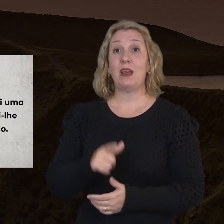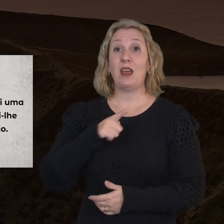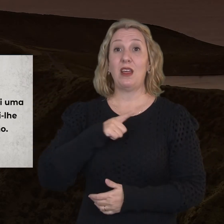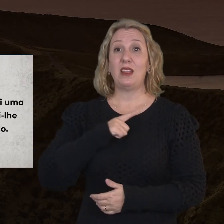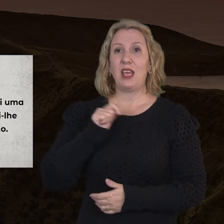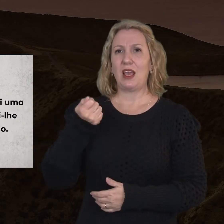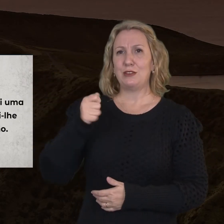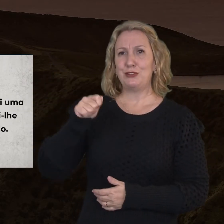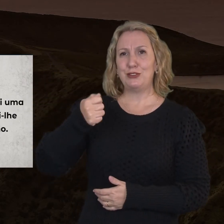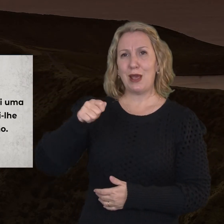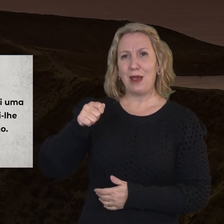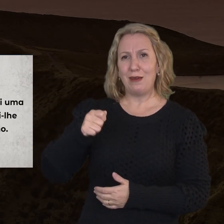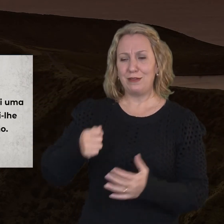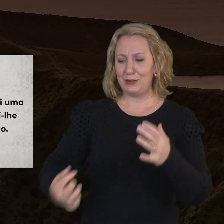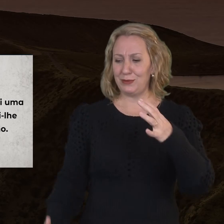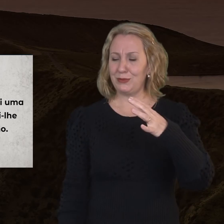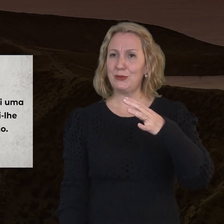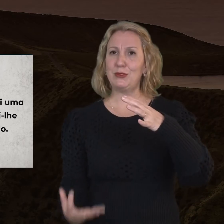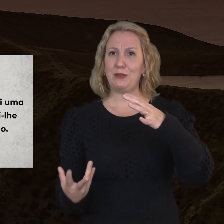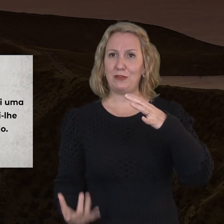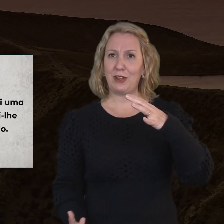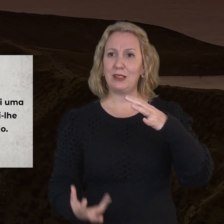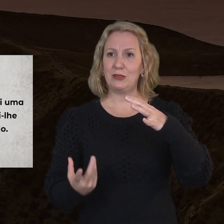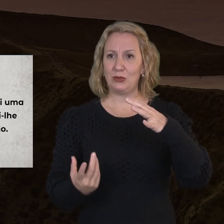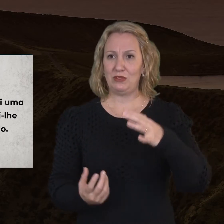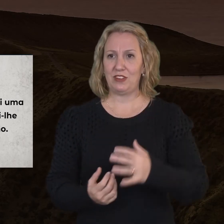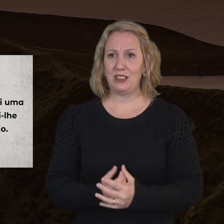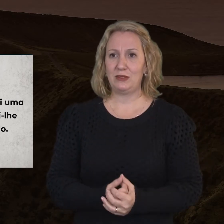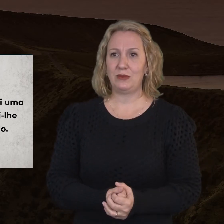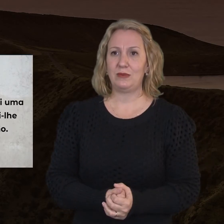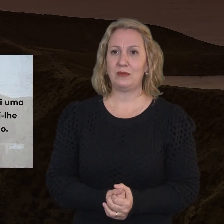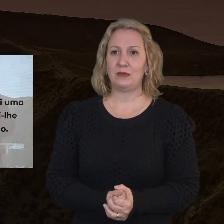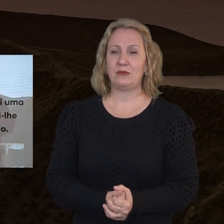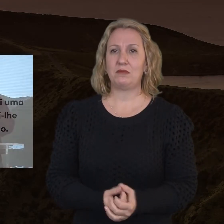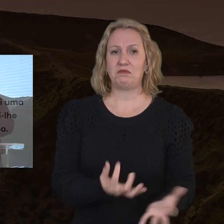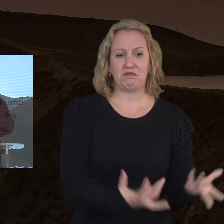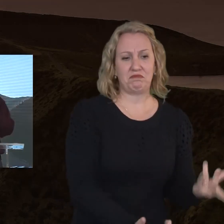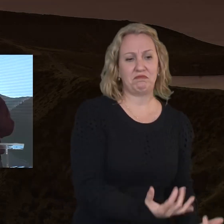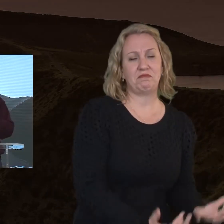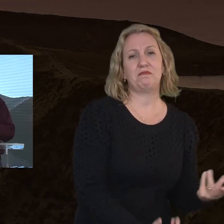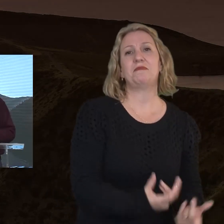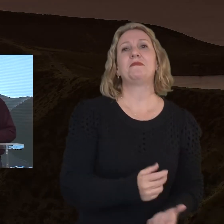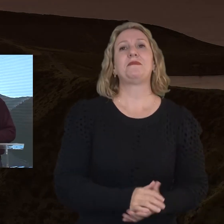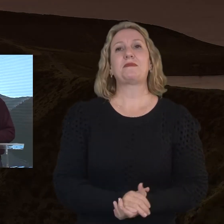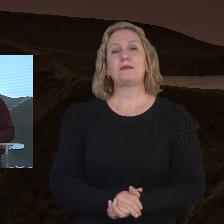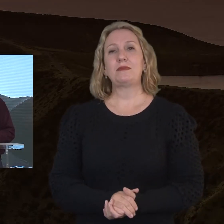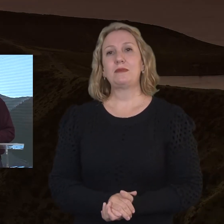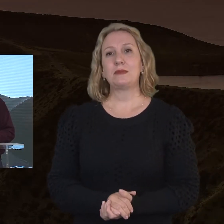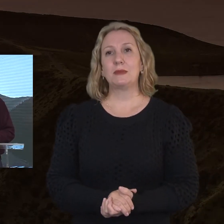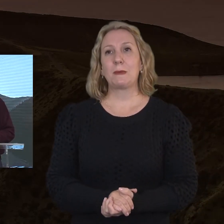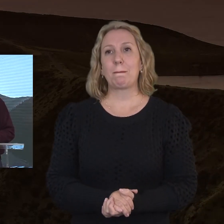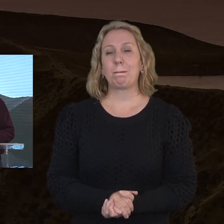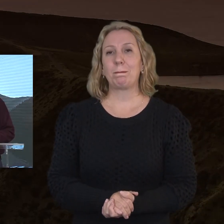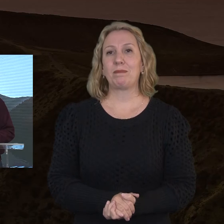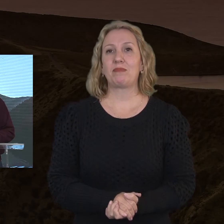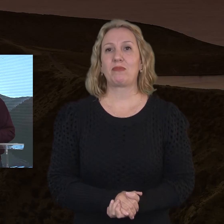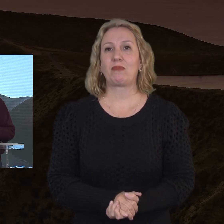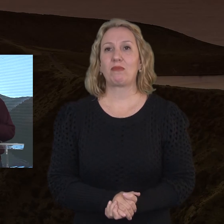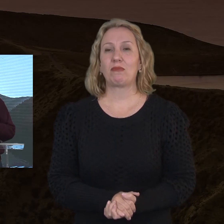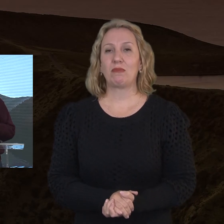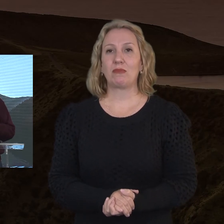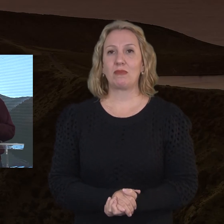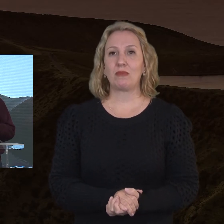miolo da grande tribulação são todos o mesmo evento indiferente versículo mas todos falam da mesma coisa tá